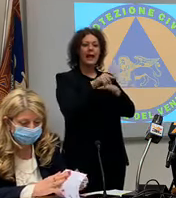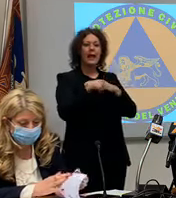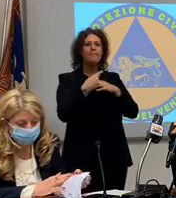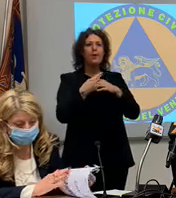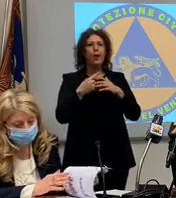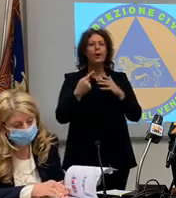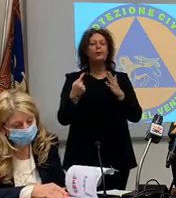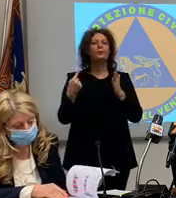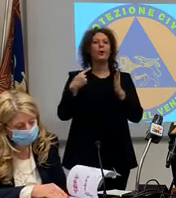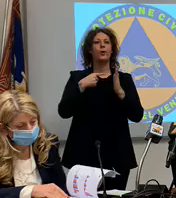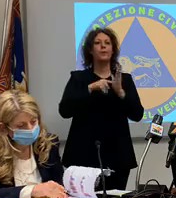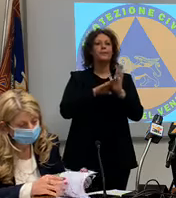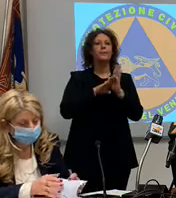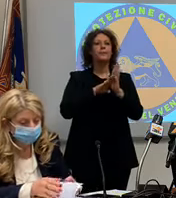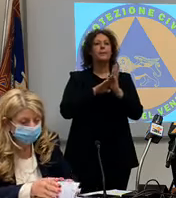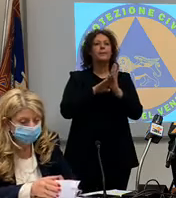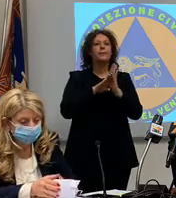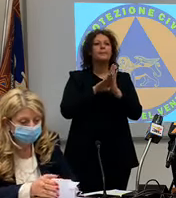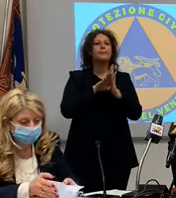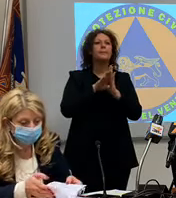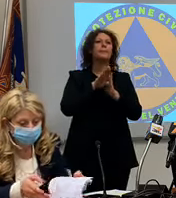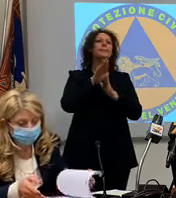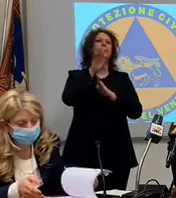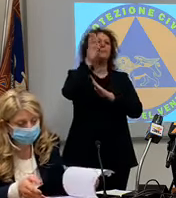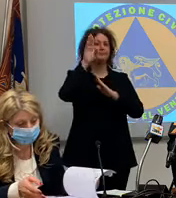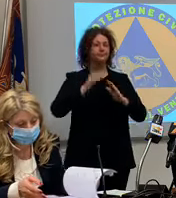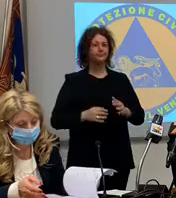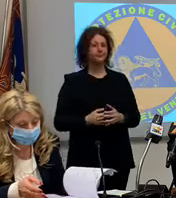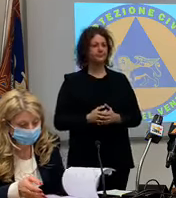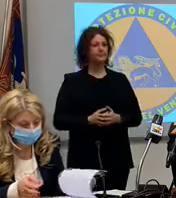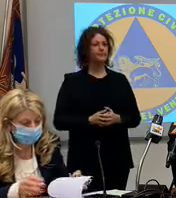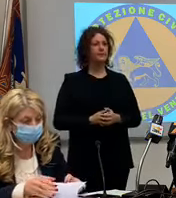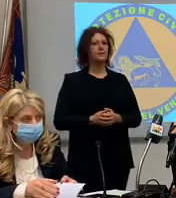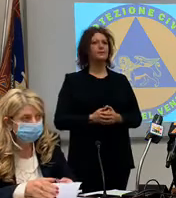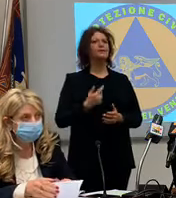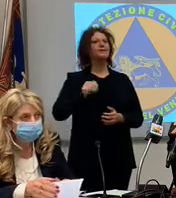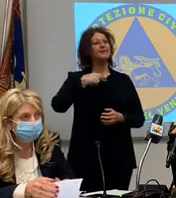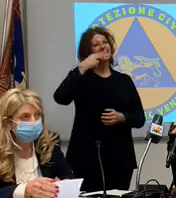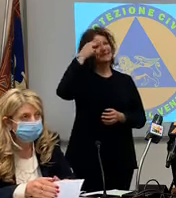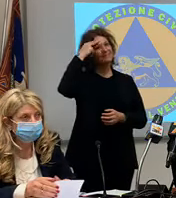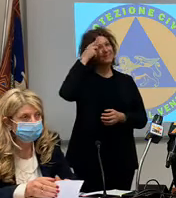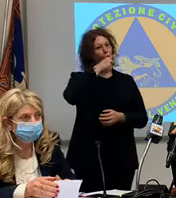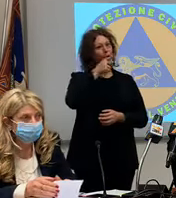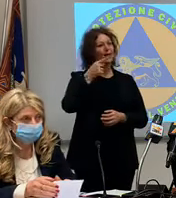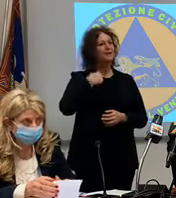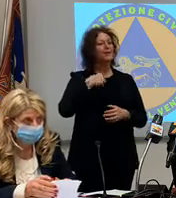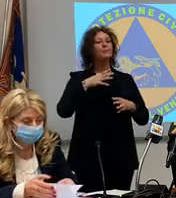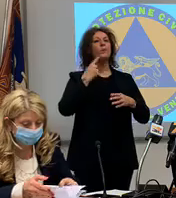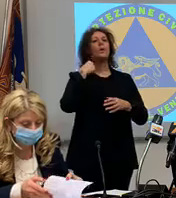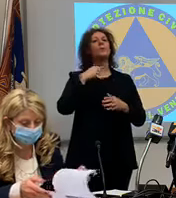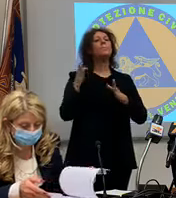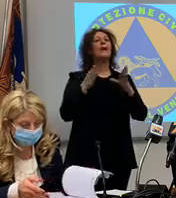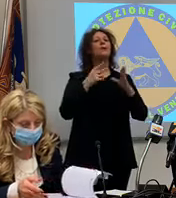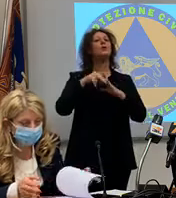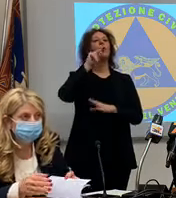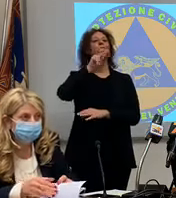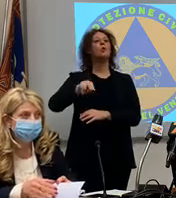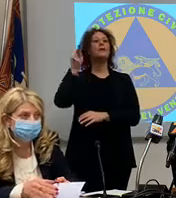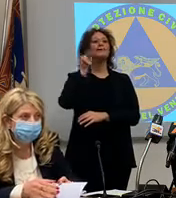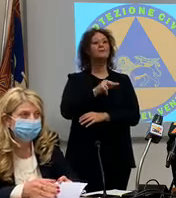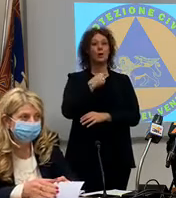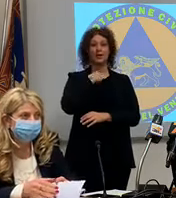per darti un riscontro comunicativo quante volte ho discusso sul fatto che non si poteva andare a votare a ottobre e dicevo Guardate che tornerà il